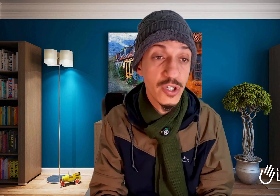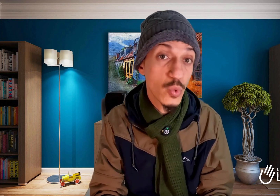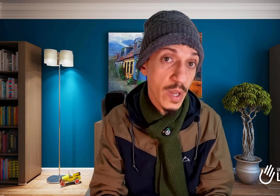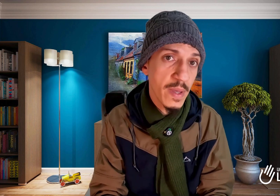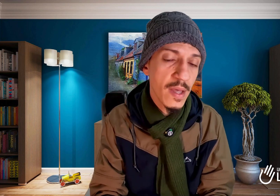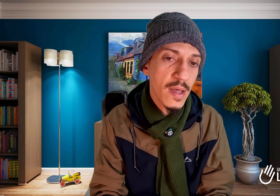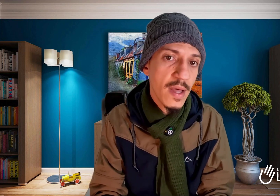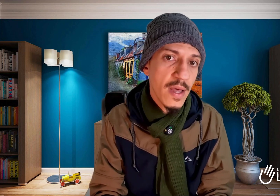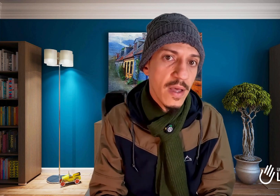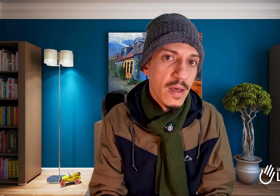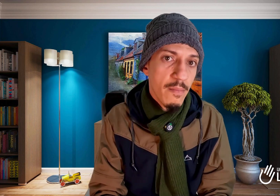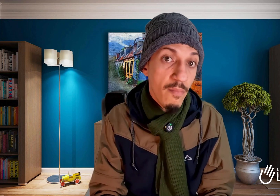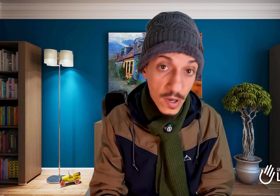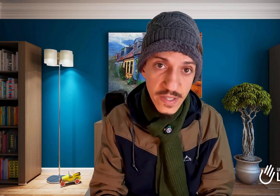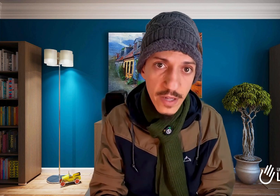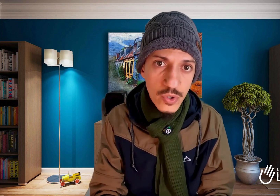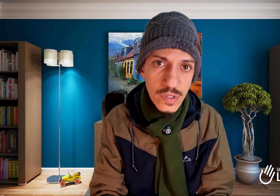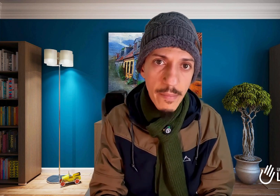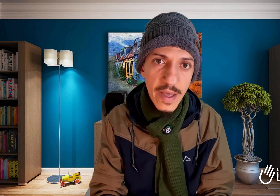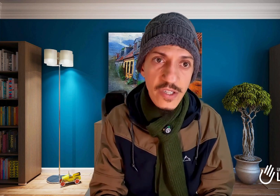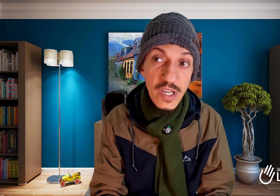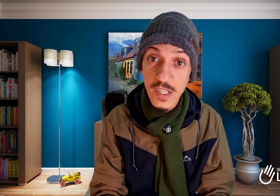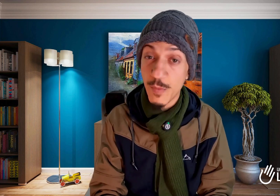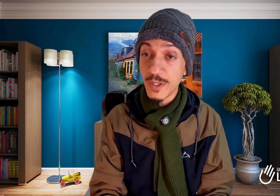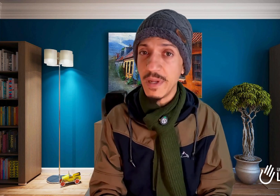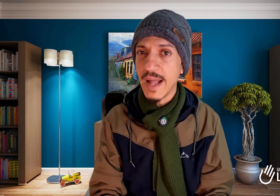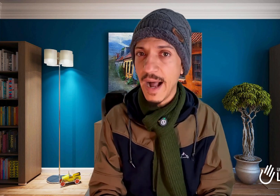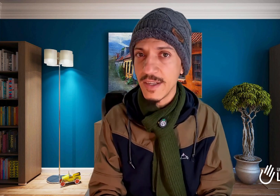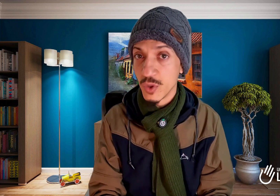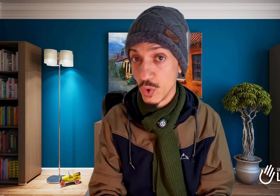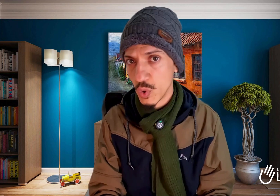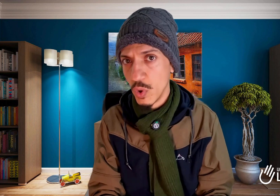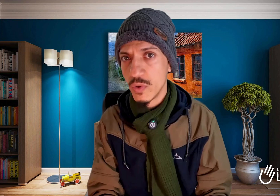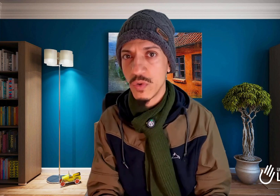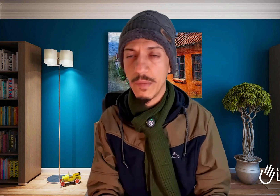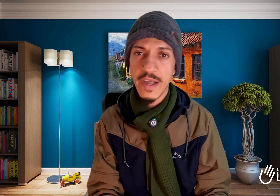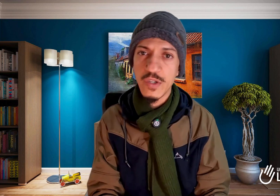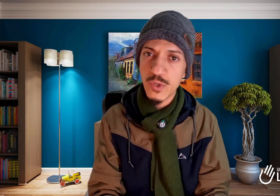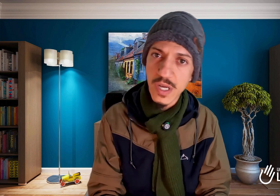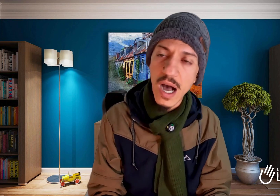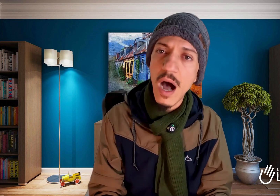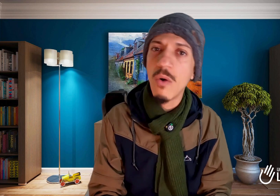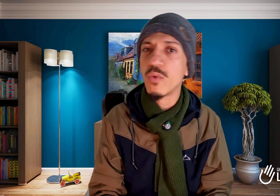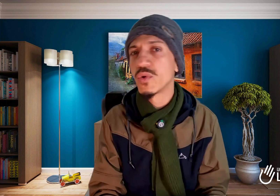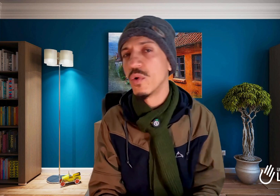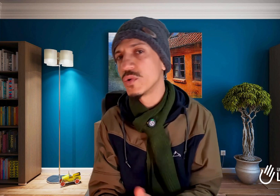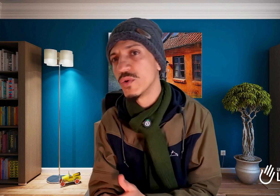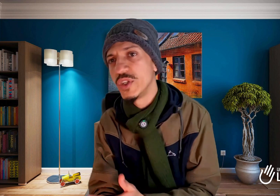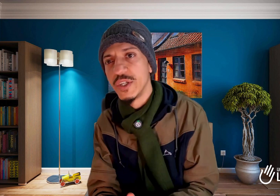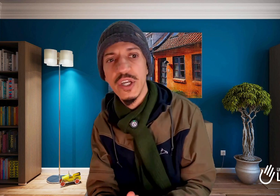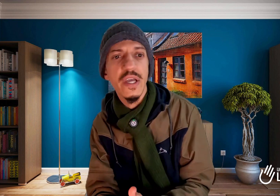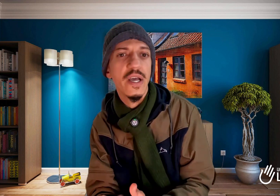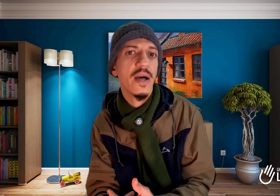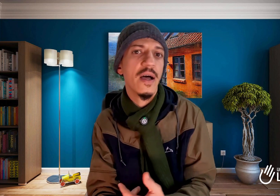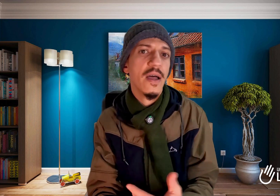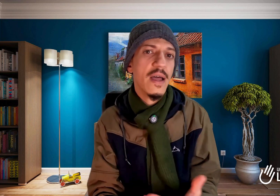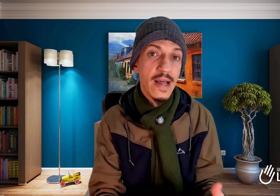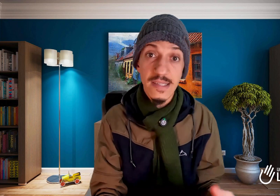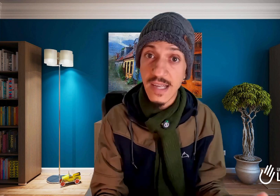streaming, mostrando justamente essas possibilidades dos surdos no ambiente musical, dos surdos no dia a dia, nas artes